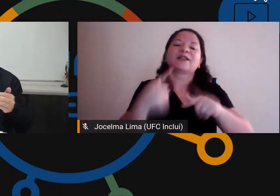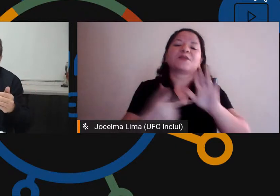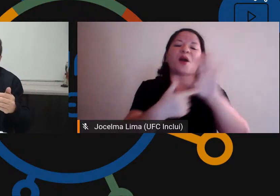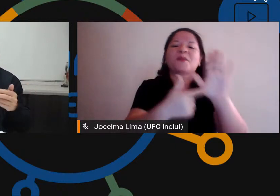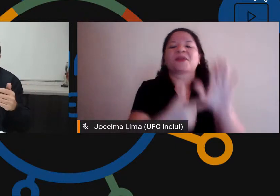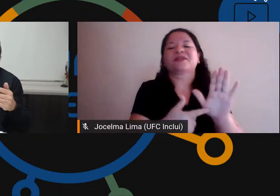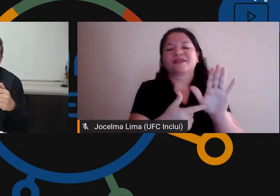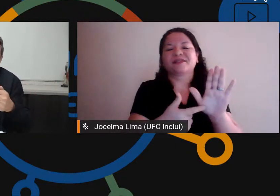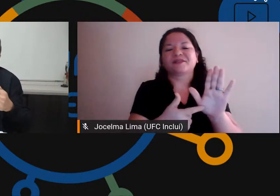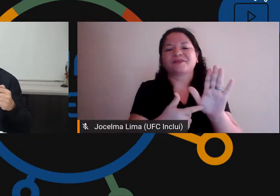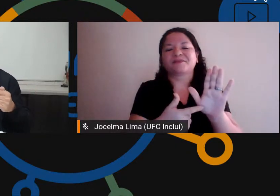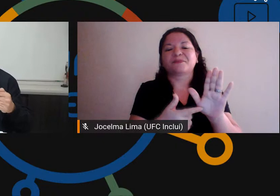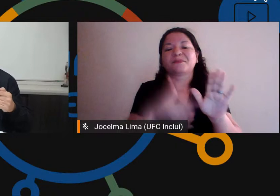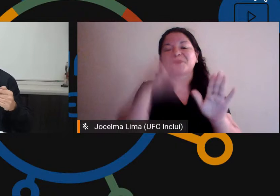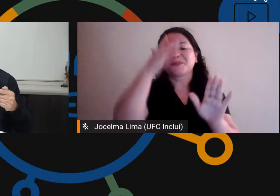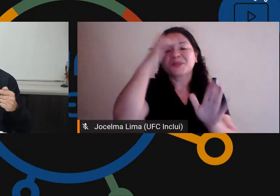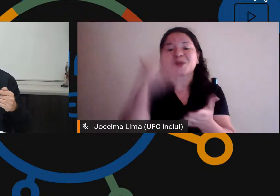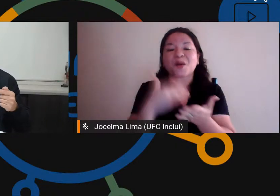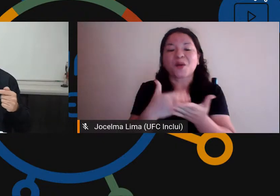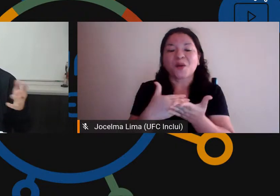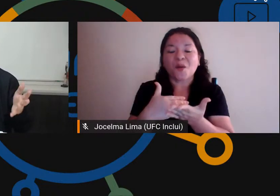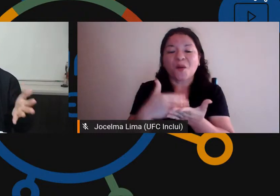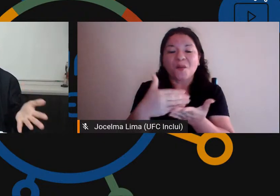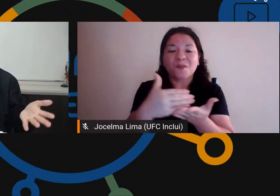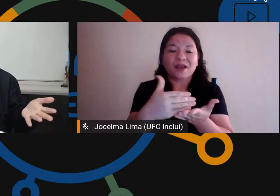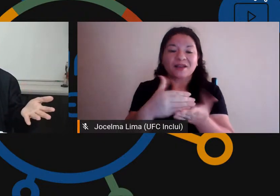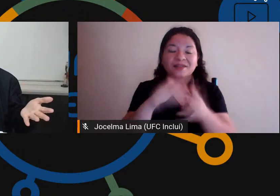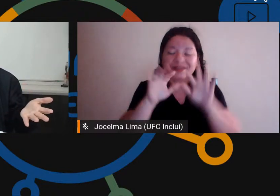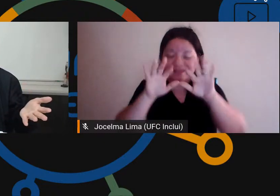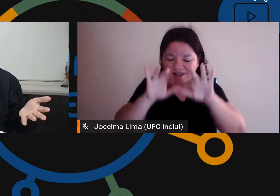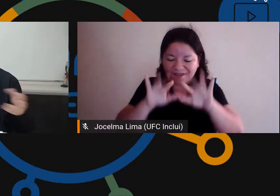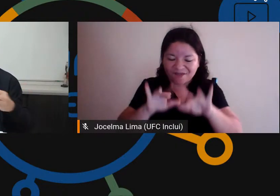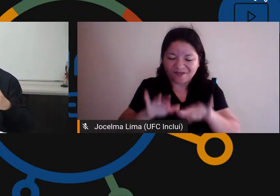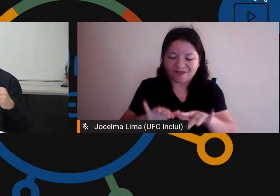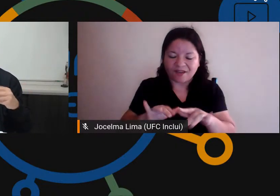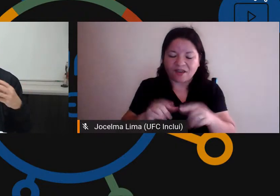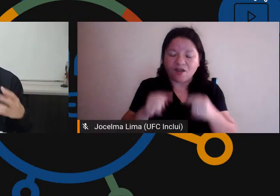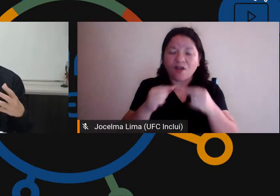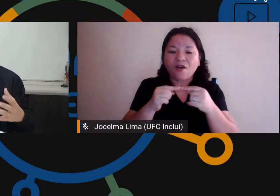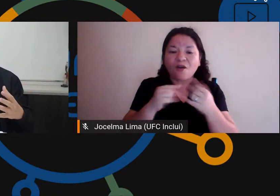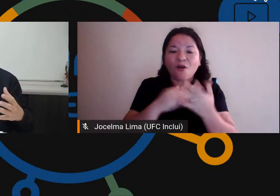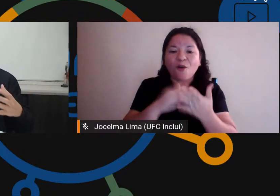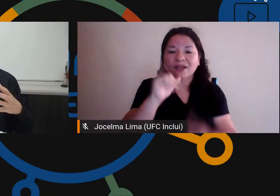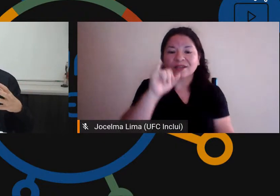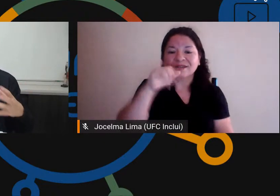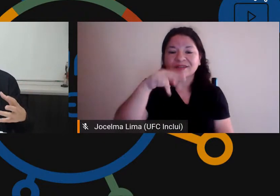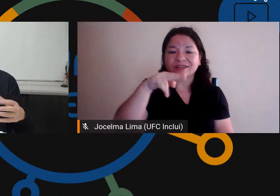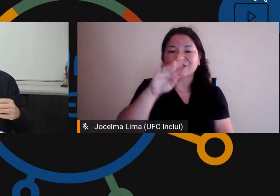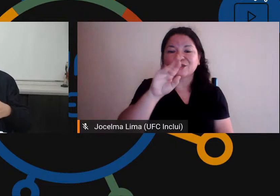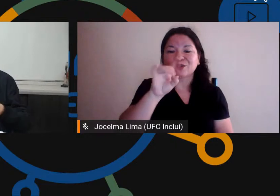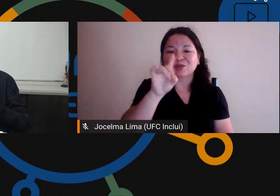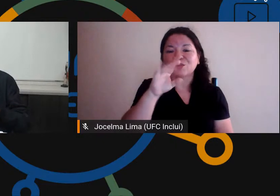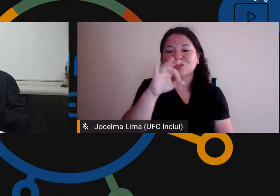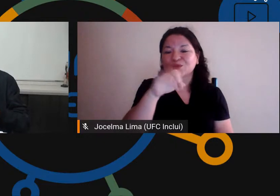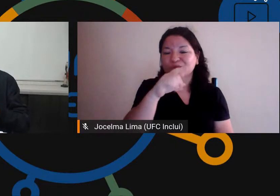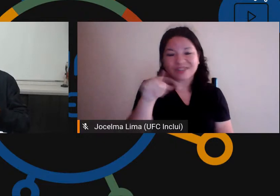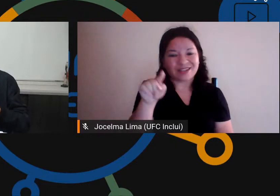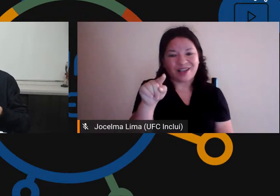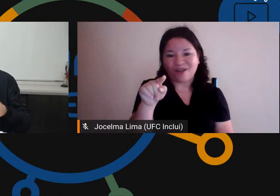e ele nem sabe ainda que conclusões ele chegou. Isso não existe. Isso é por isso que o Brasil não consegue ir para